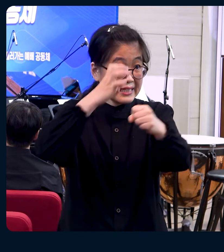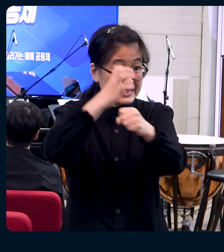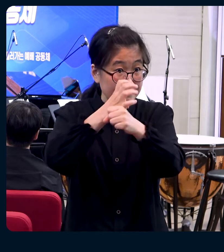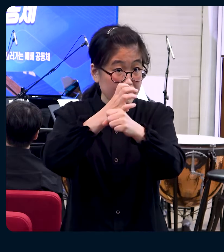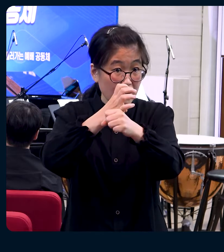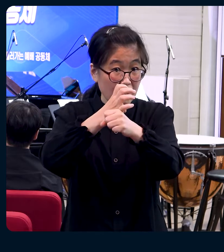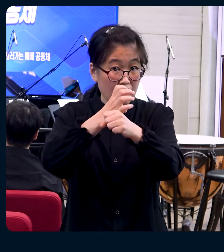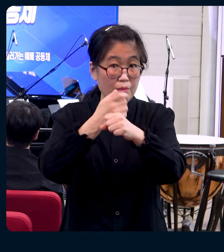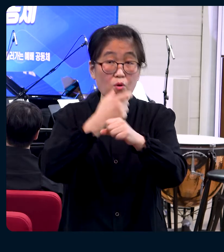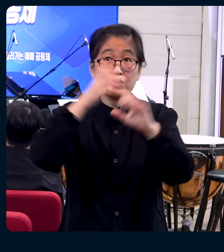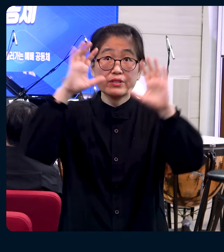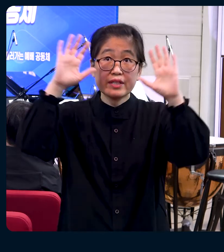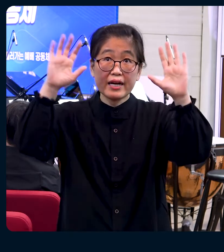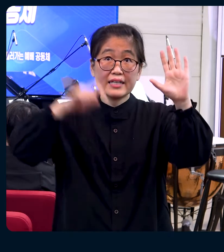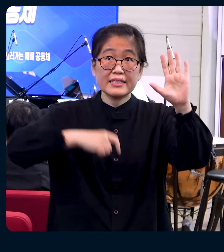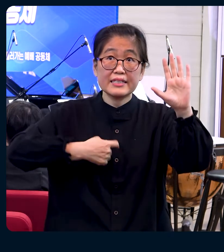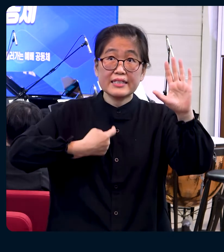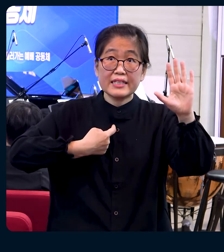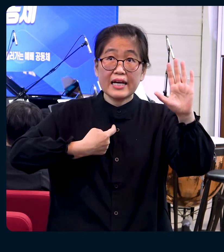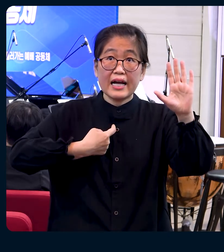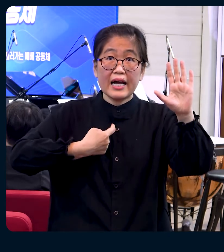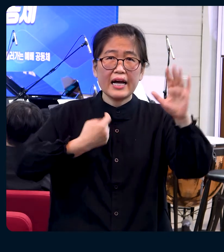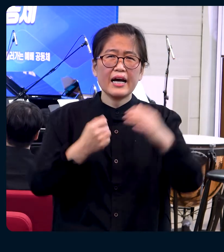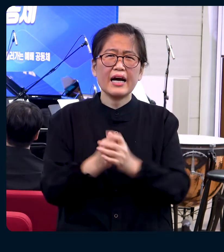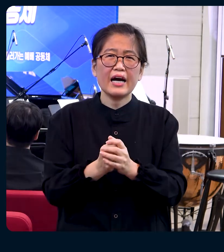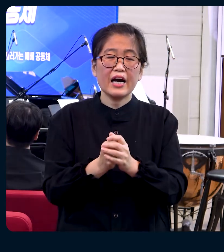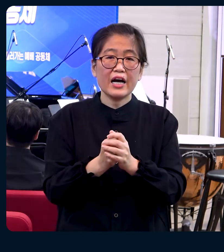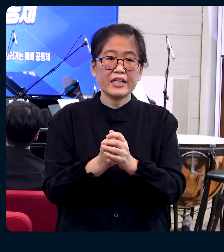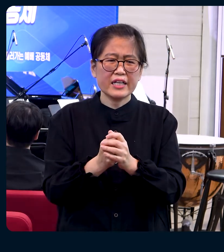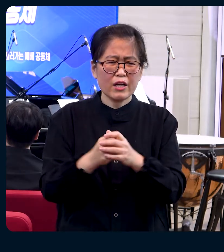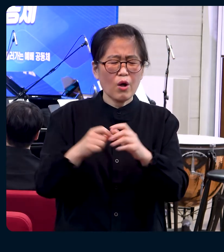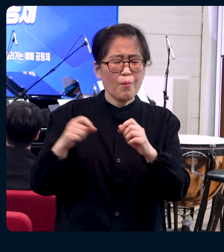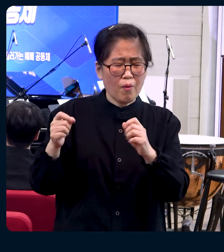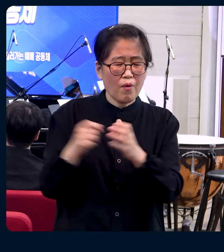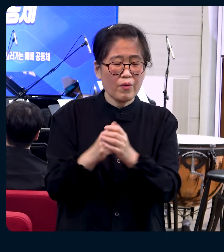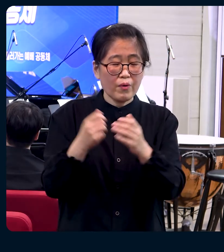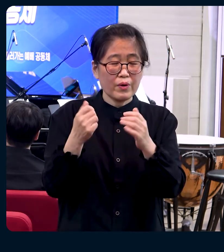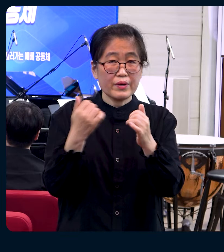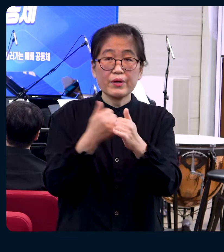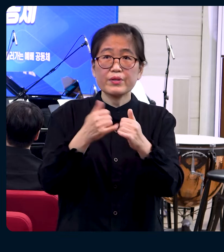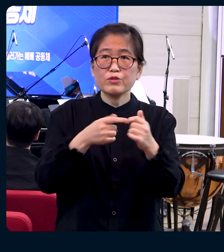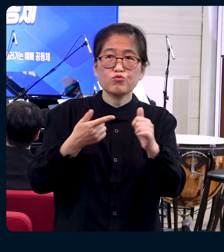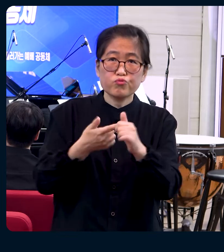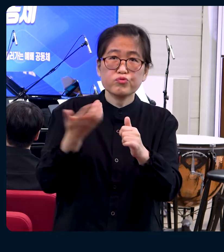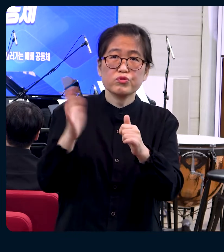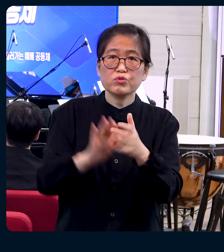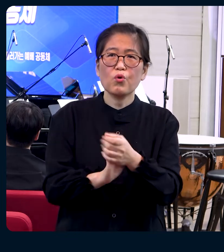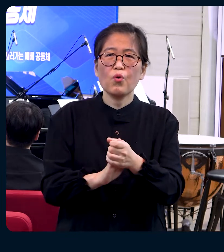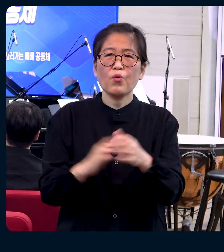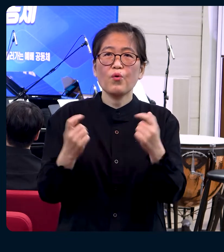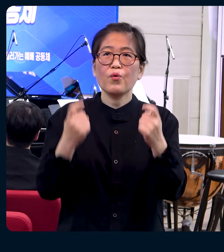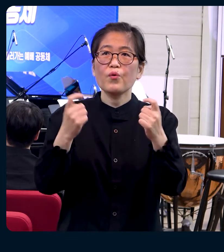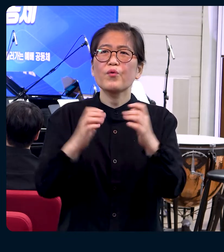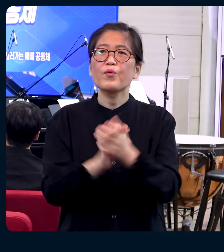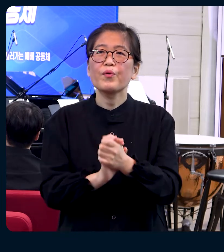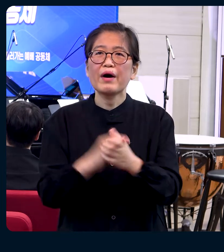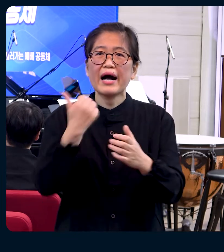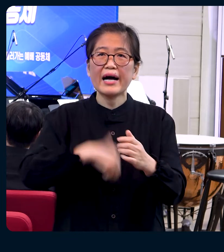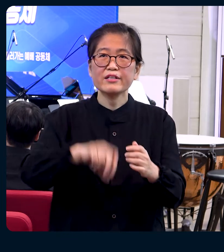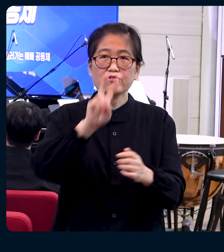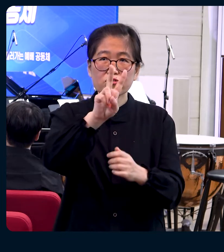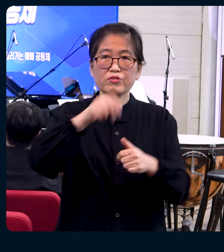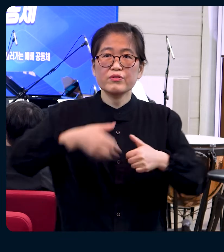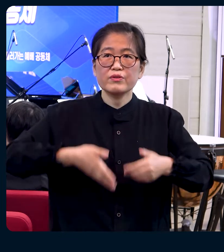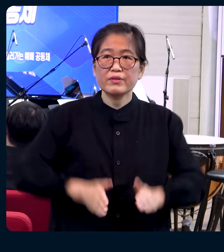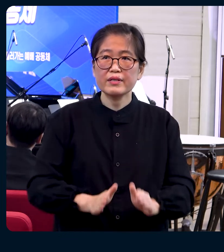이렇게 얘기하는데 모세가 자기 동족을 괴롭히는 애굽 사람을 죽이고 이 말 때문에 도주하여 미디안 땅에서 나그네 되어 거기서 아들